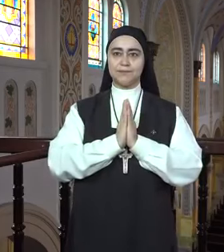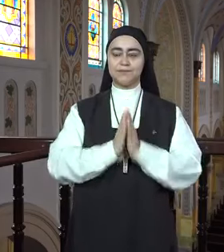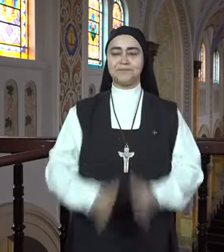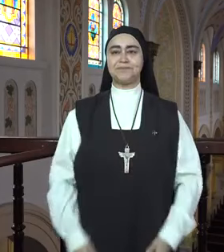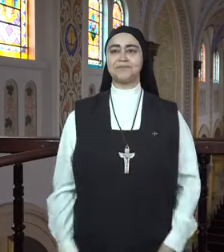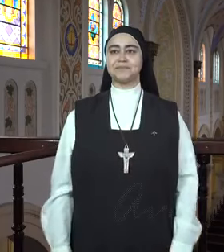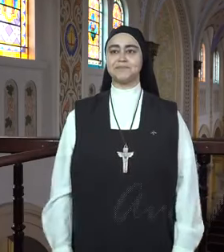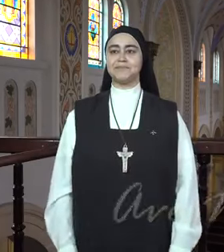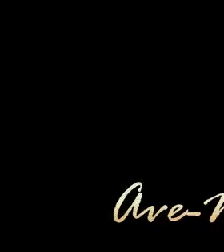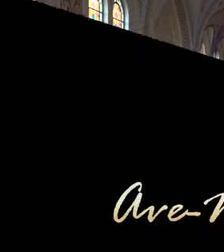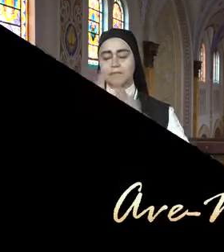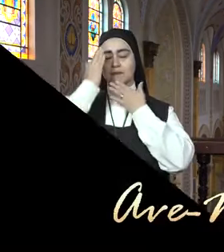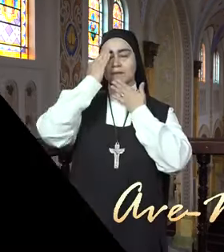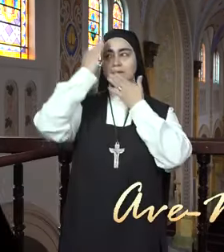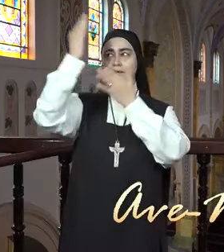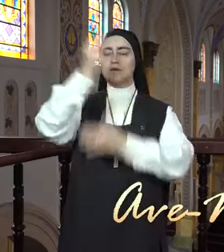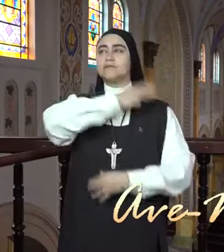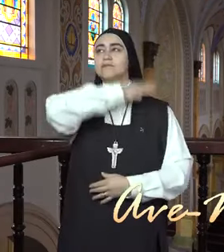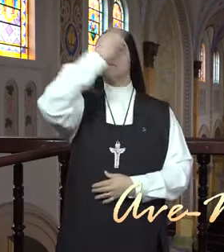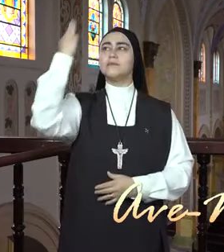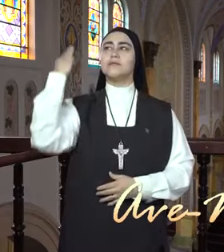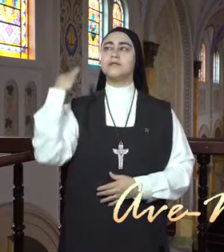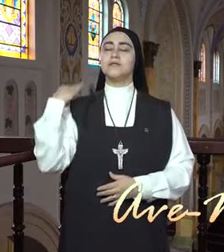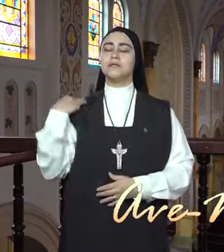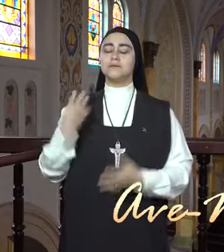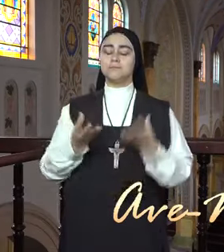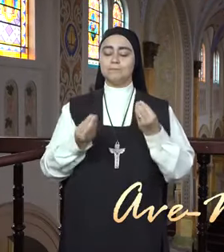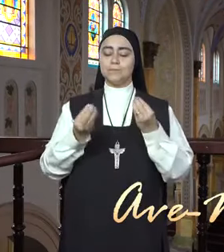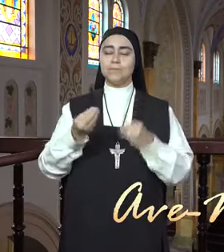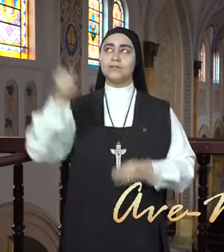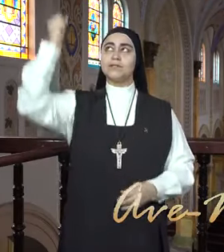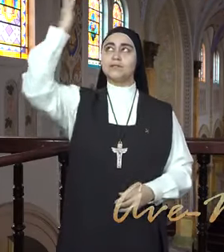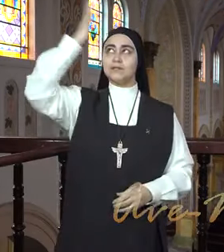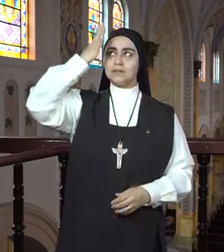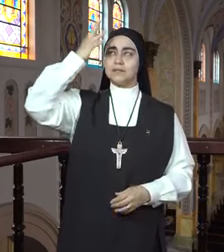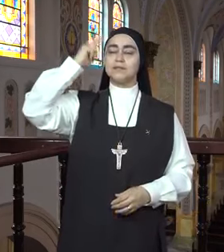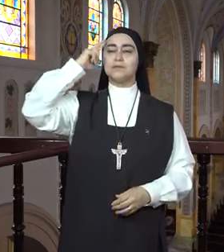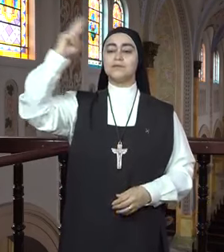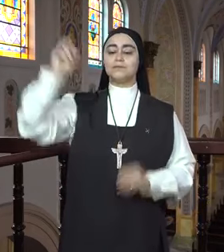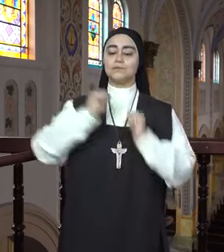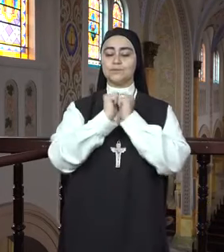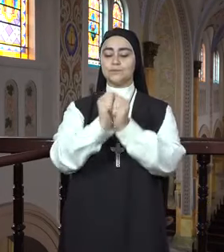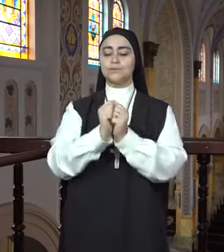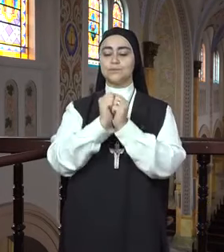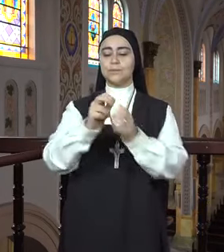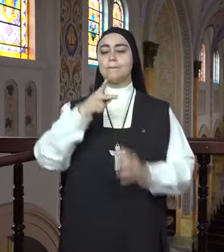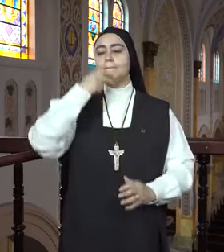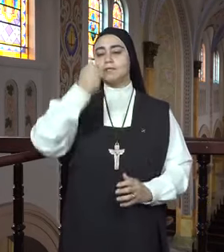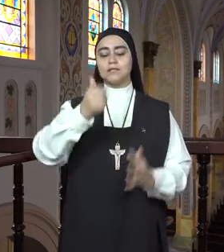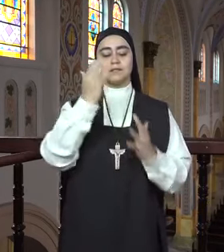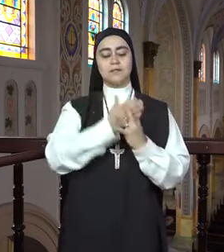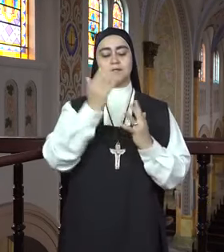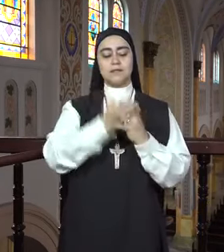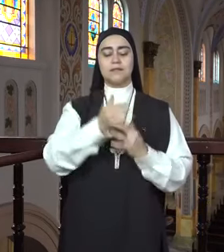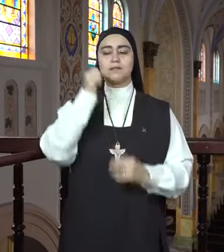Amém. Ave Maria, cheia de graça, o Senhor é convosco. Bendita sois vós entre as mulheres,